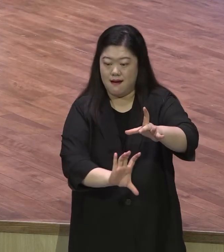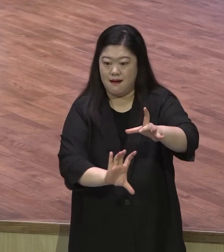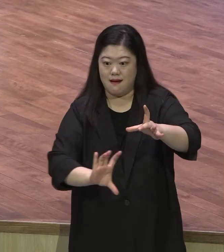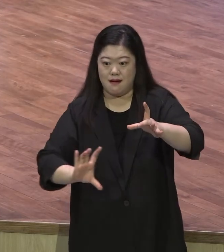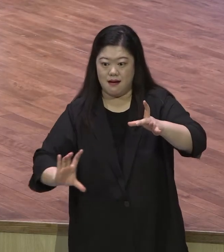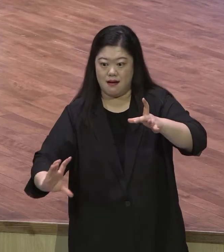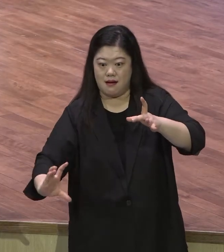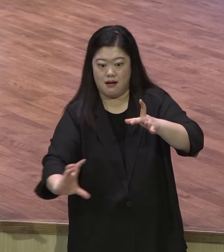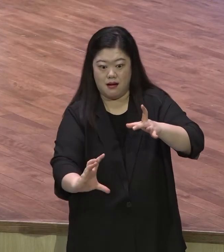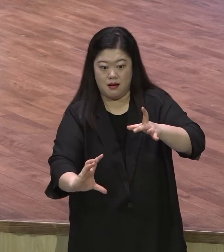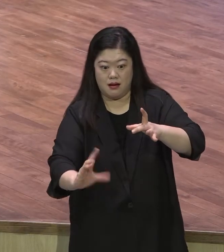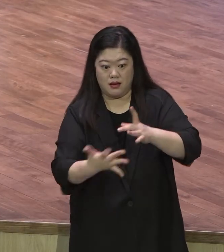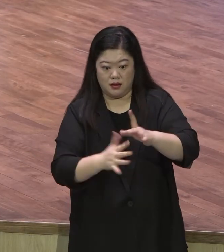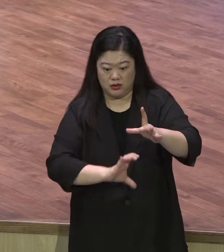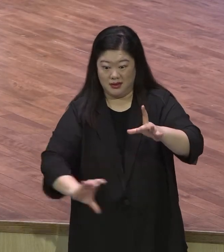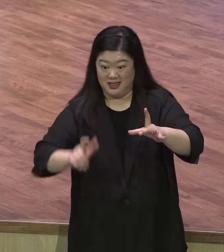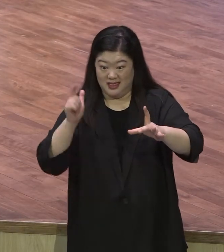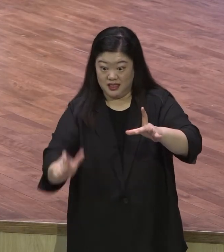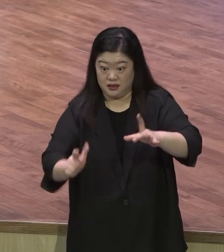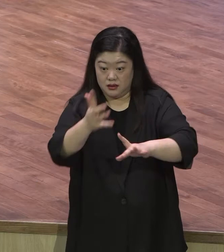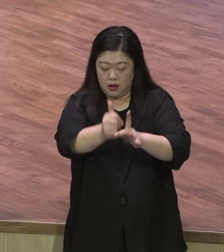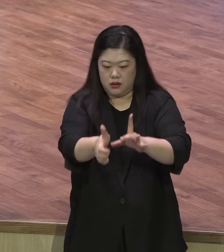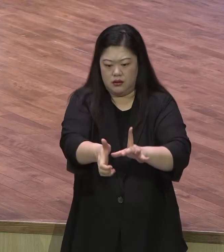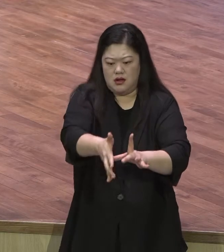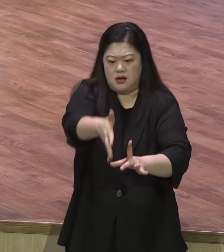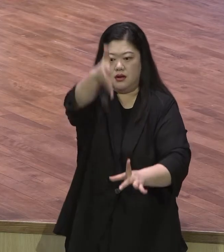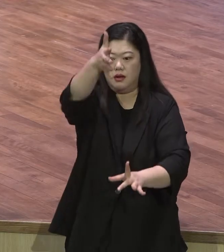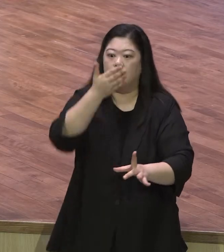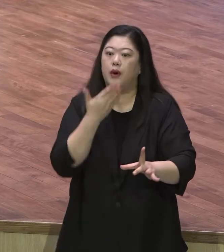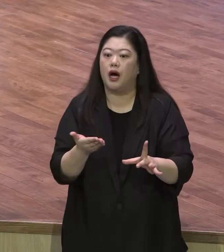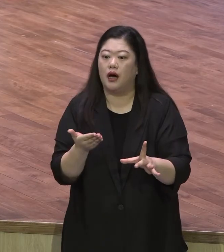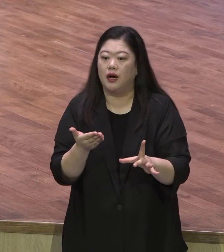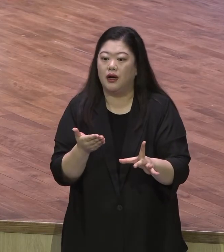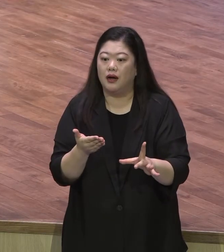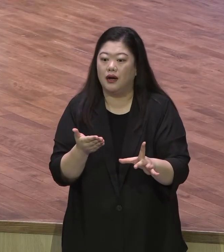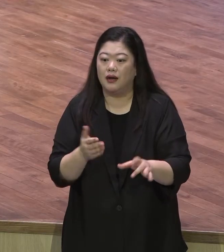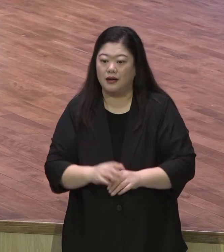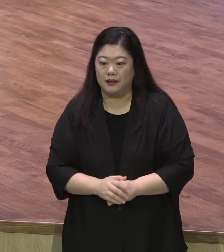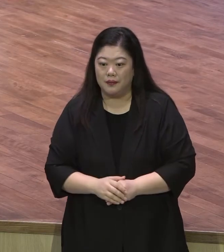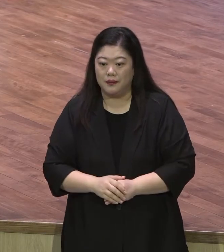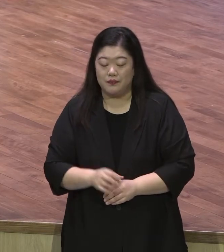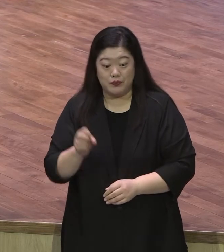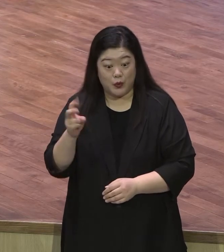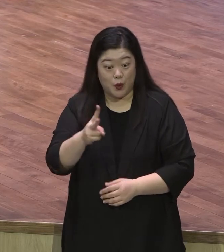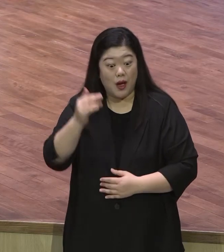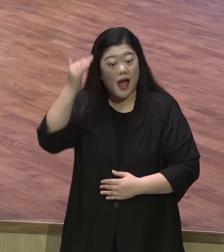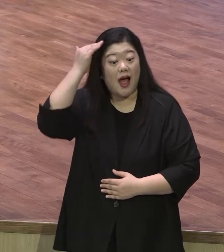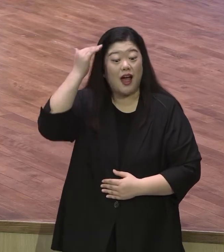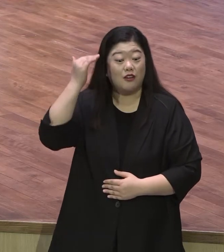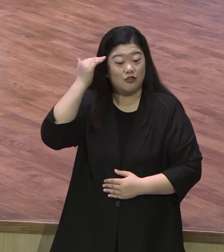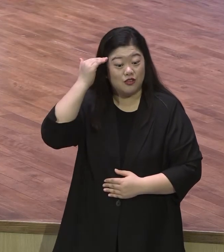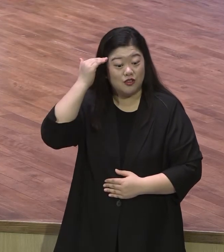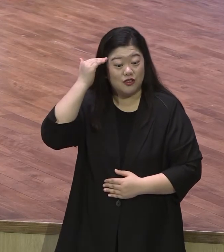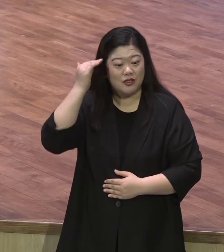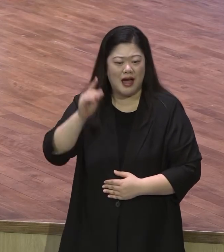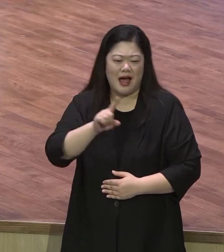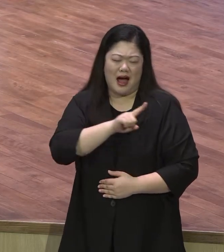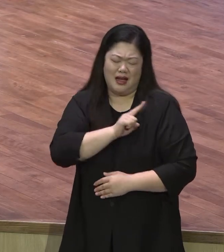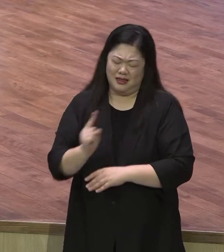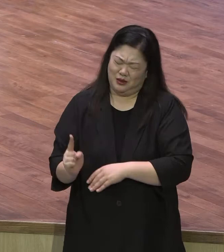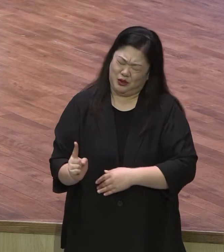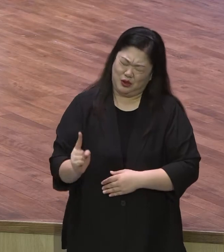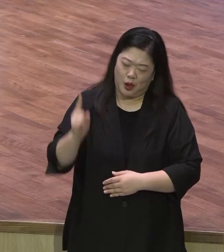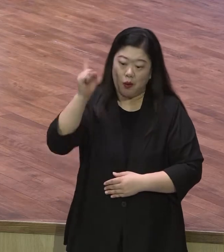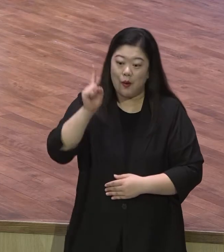있어가지고 그렇게 빌딩을 많이 세울 수가 있다. 우리나라 최고층 빌딩이 롯데 월드 타워잖아요.